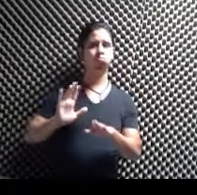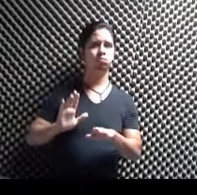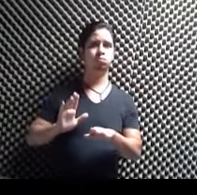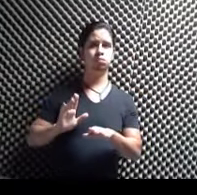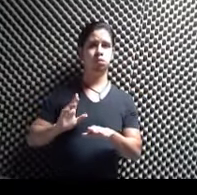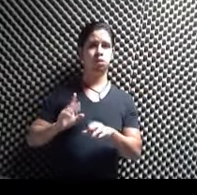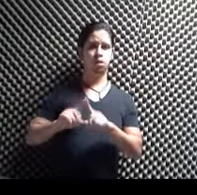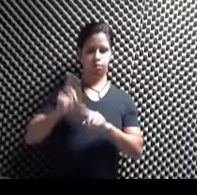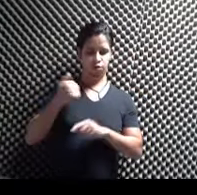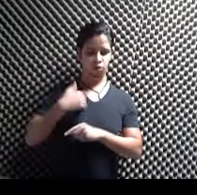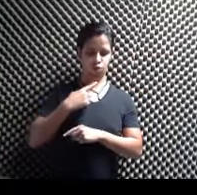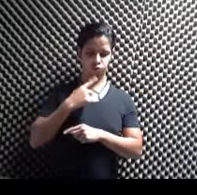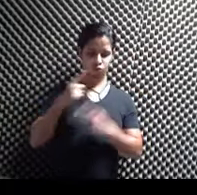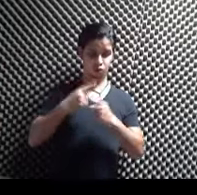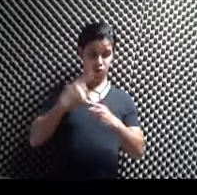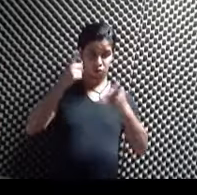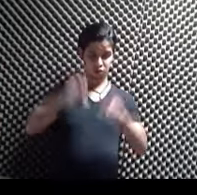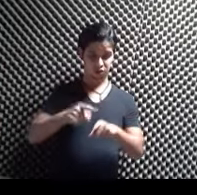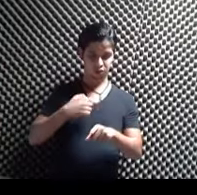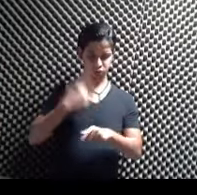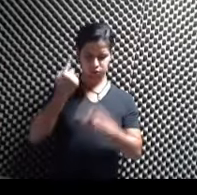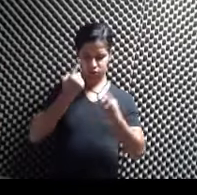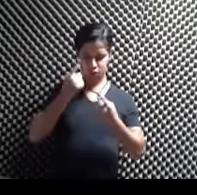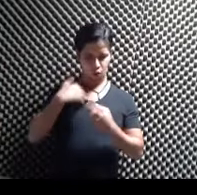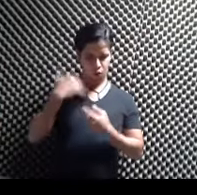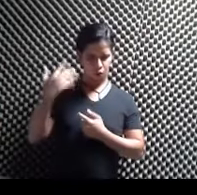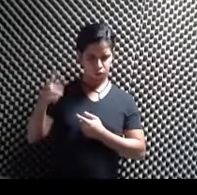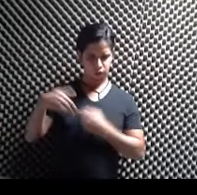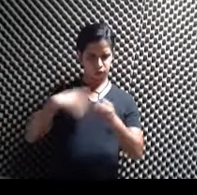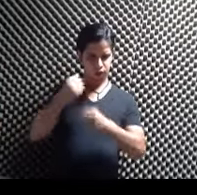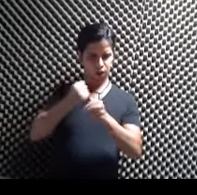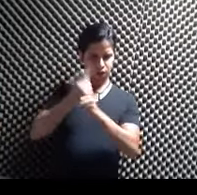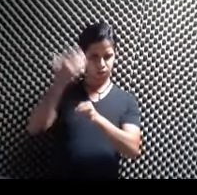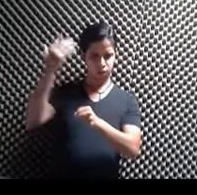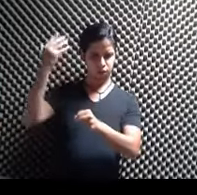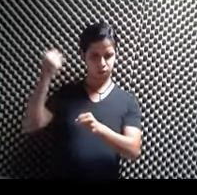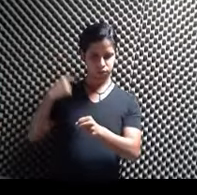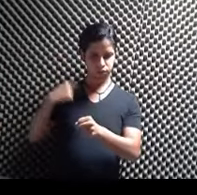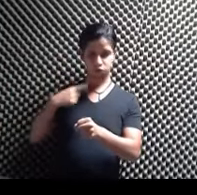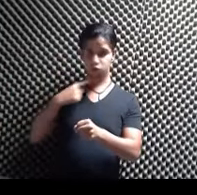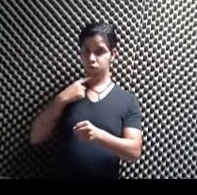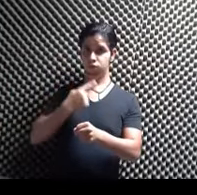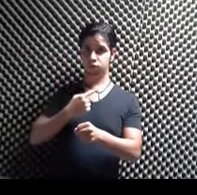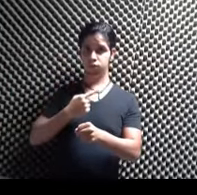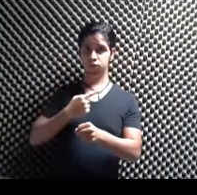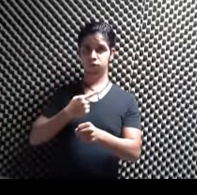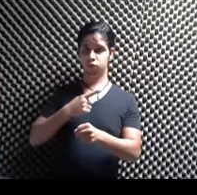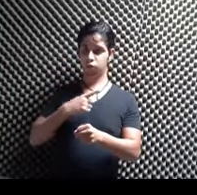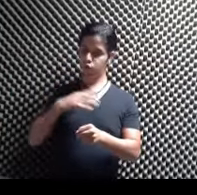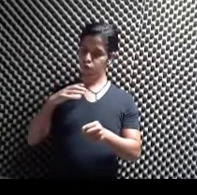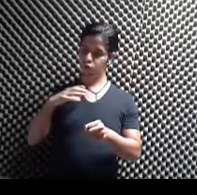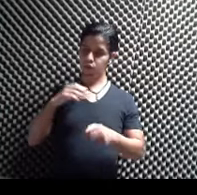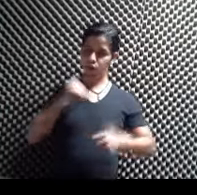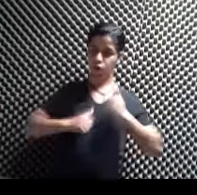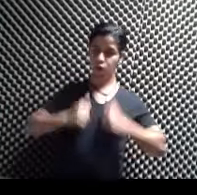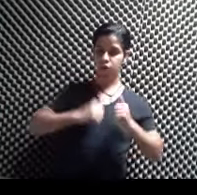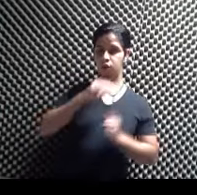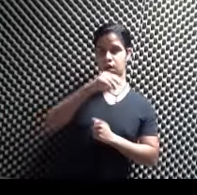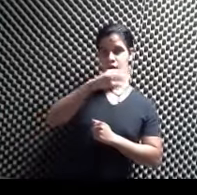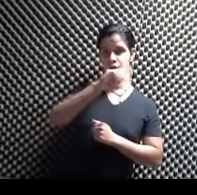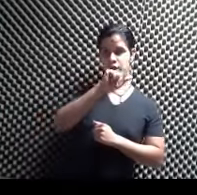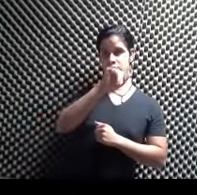Dios, eso fue hace el año pasado. Sí. Y entonces tú has hecho de Pedro Nay, tú has hecho de Clemente, ajá, tú